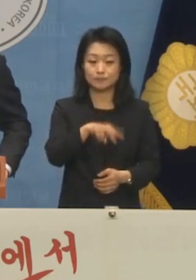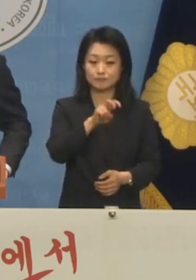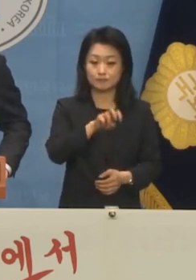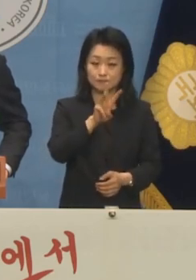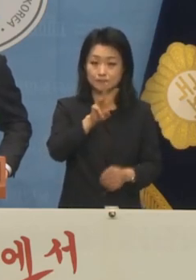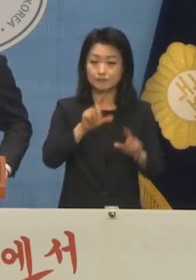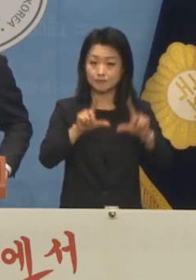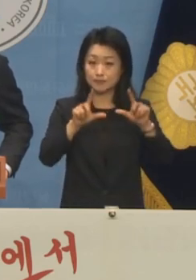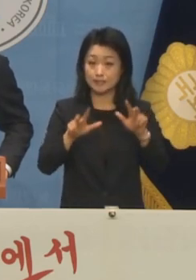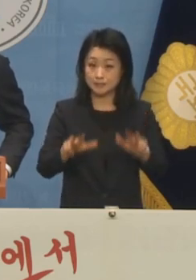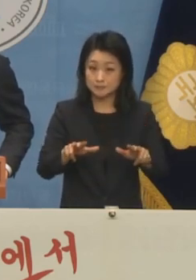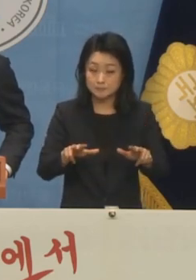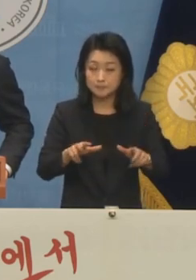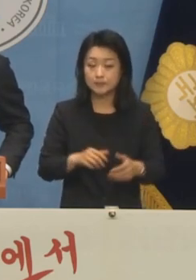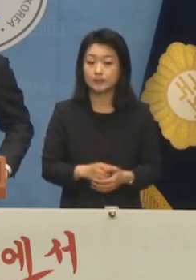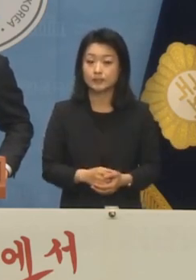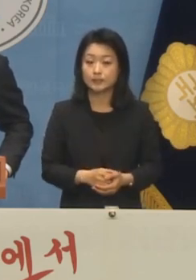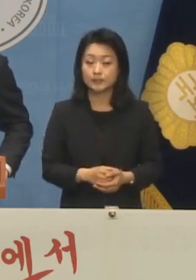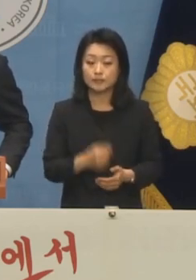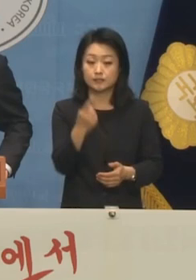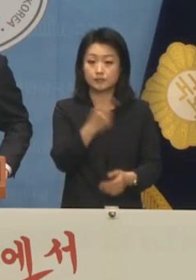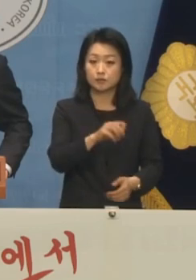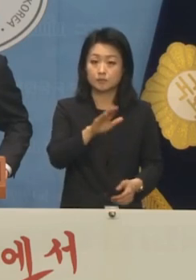2023년 현재